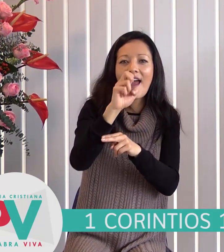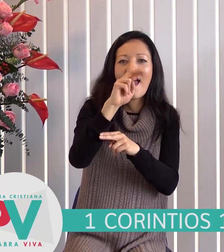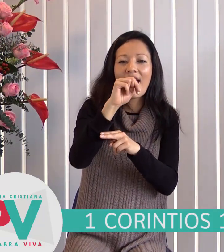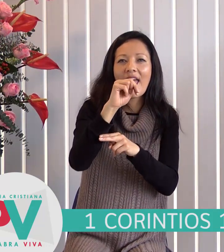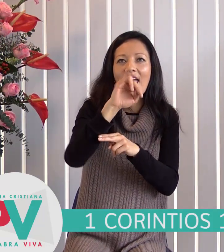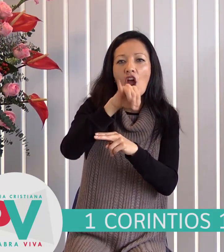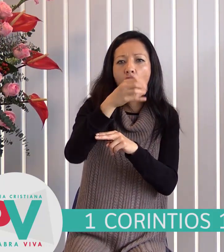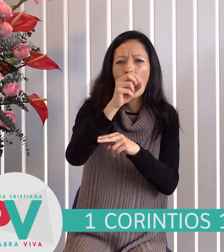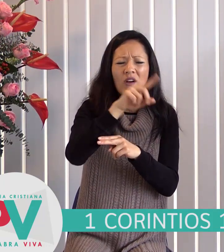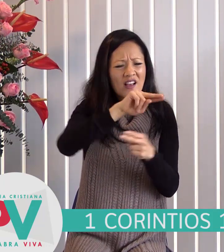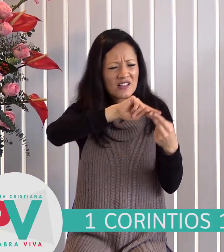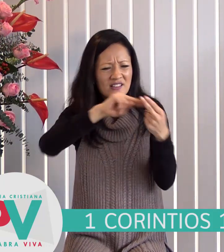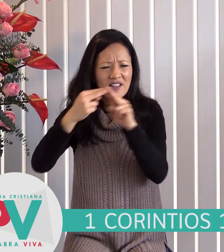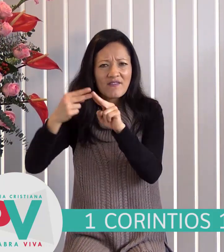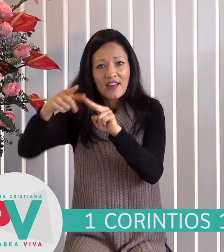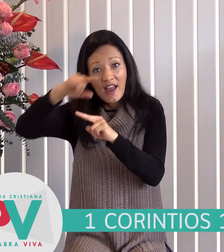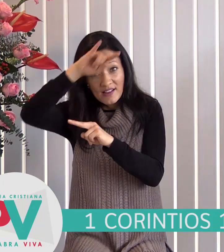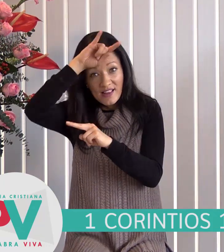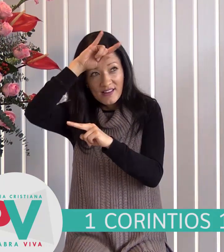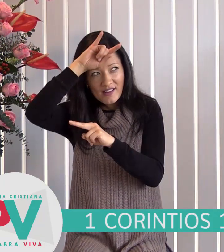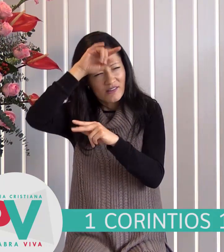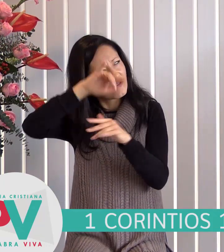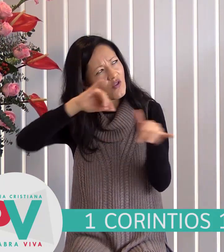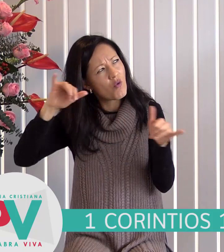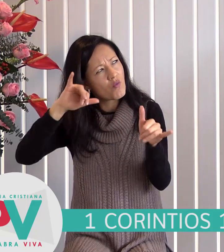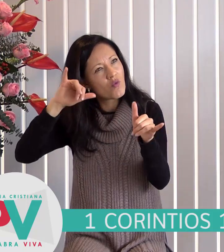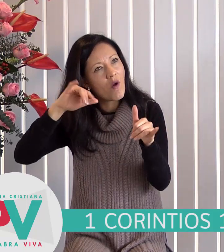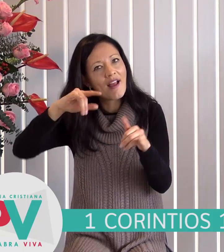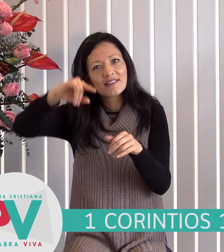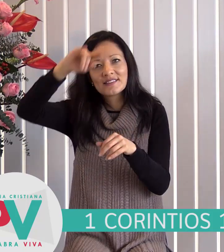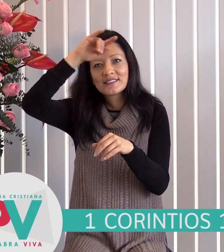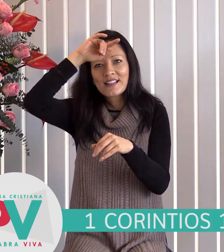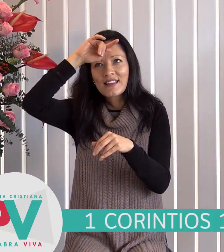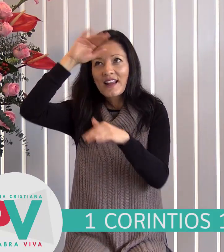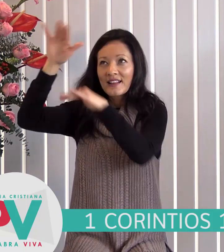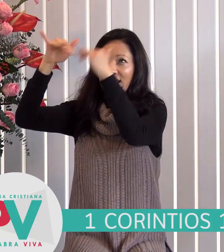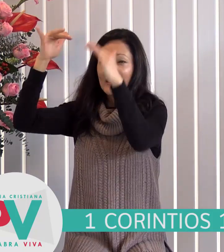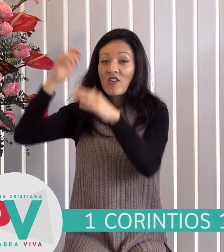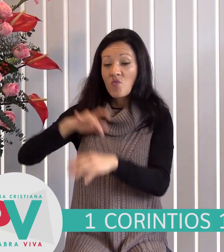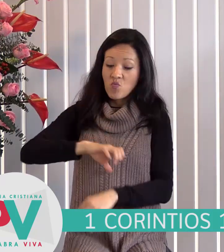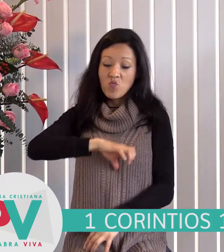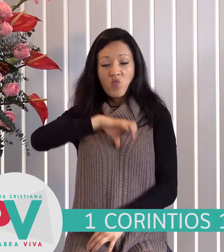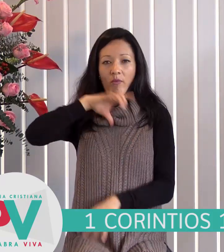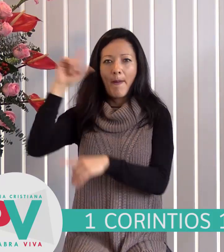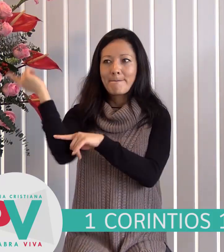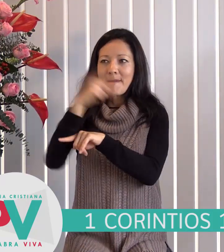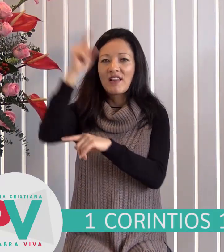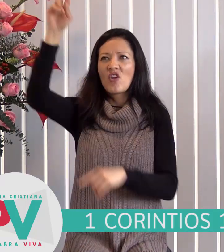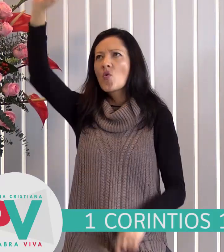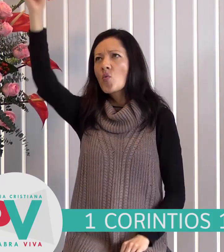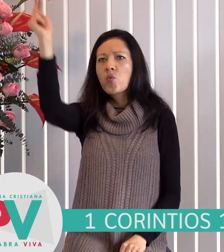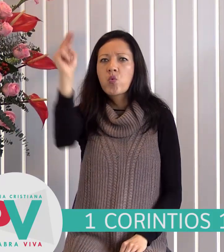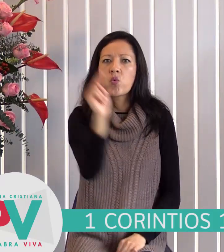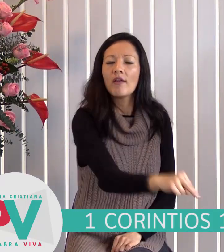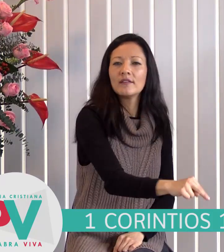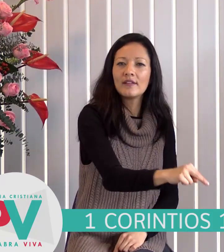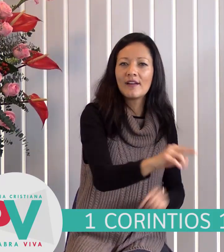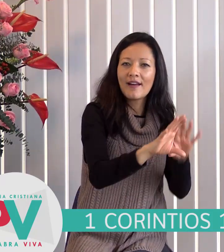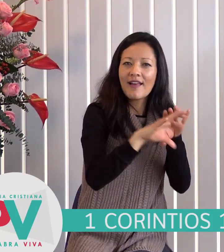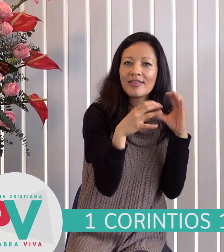referencia a Satanás cuando dice que Satanás es la estrella que cayó? Claro que sí. Usted entiende que hay